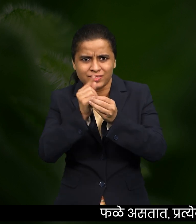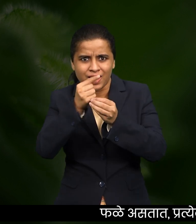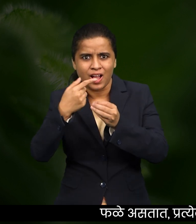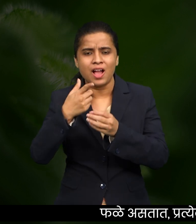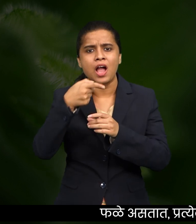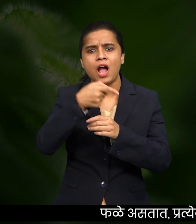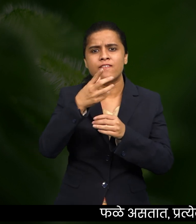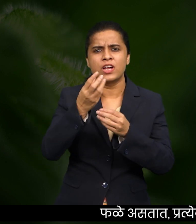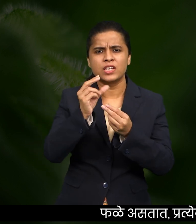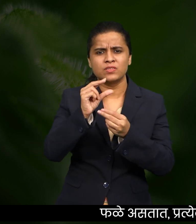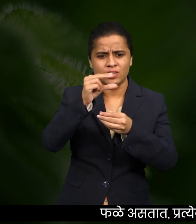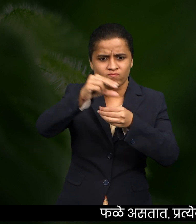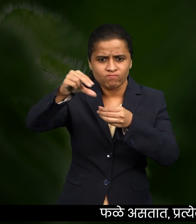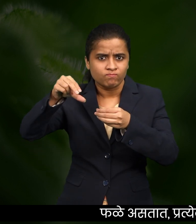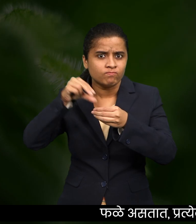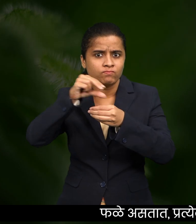बी असते.